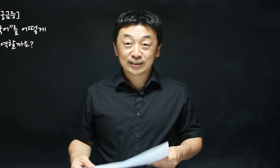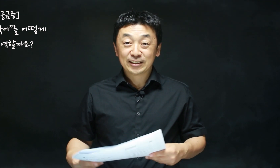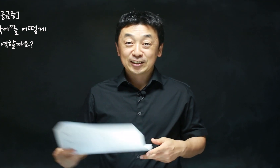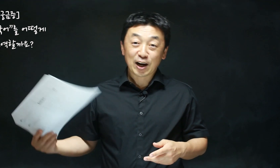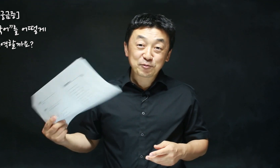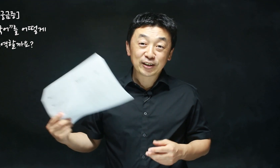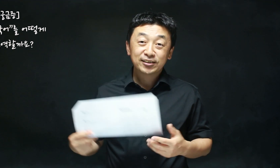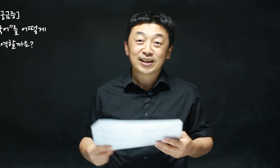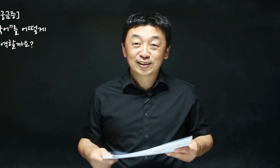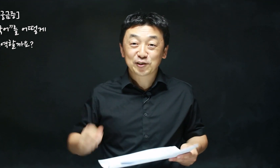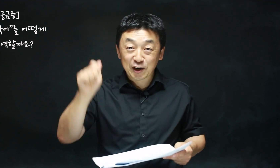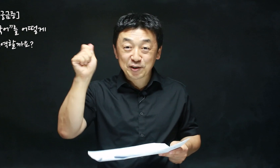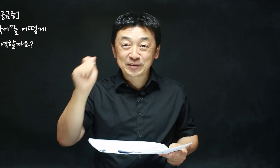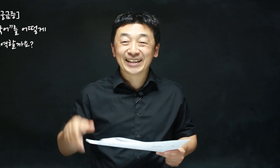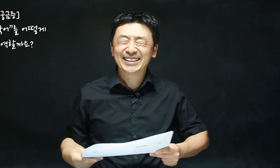이제 다음 주에는 책을 들고 나올 겁니다.